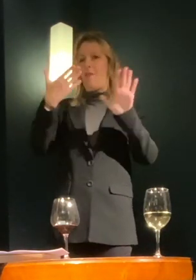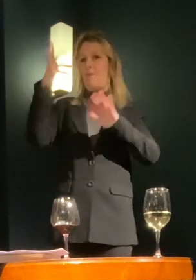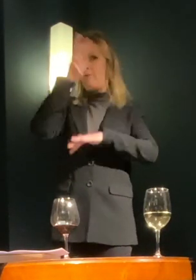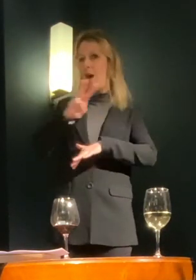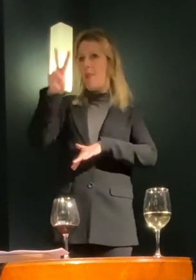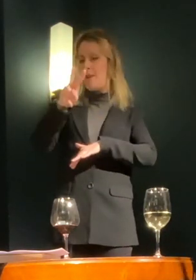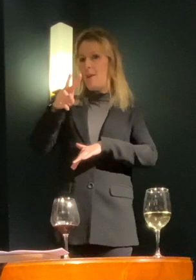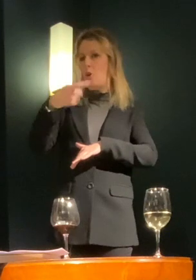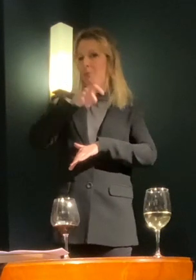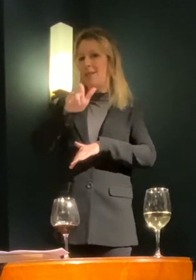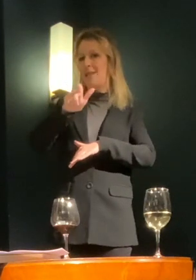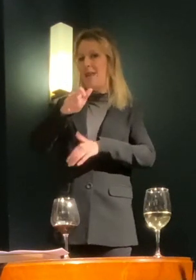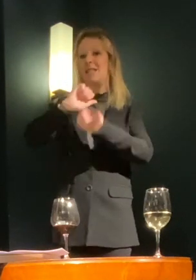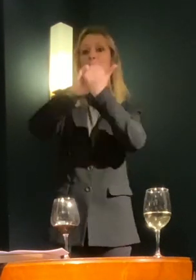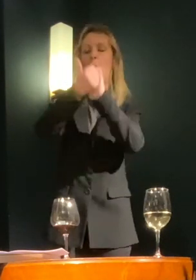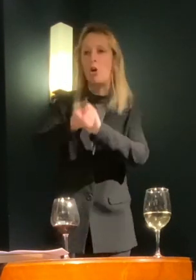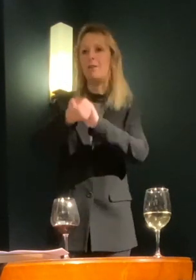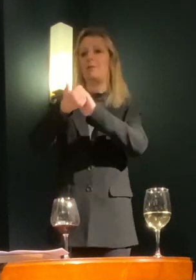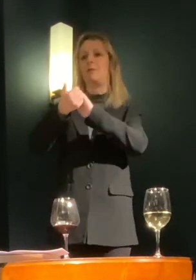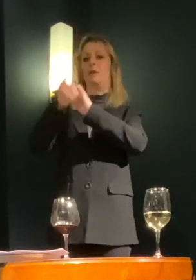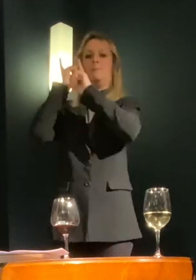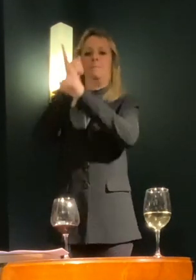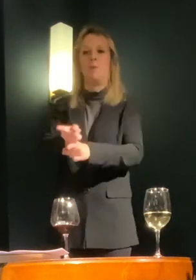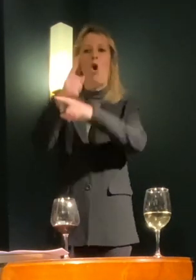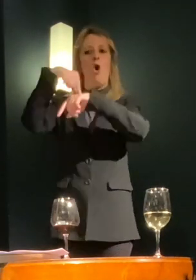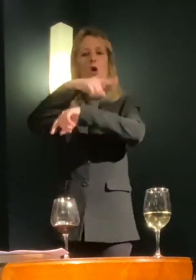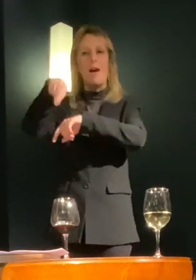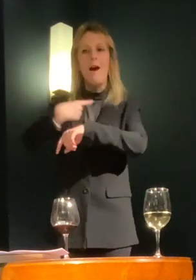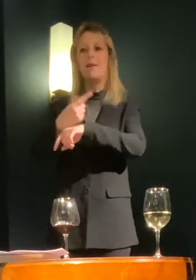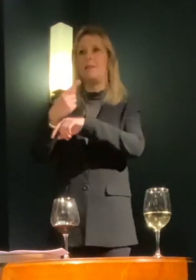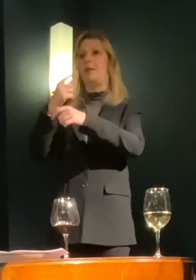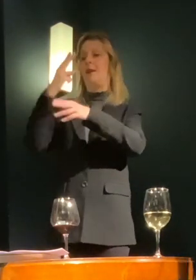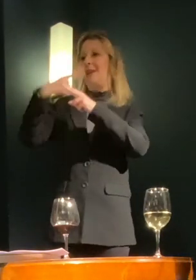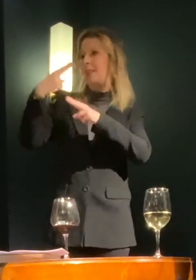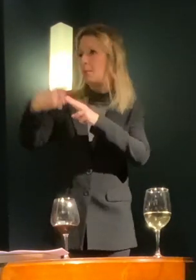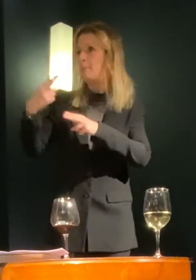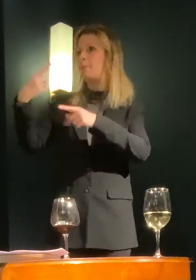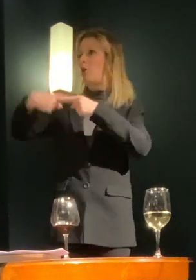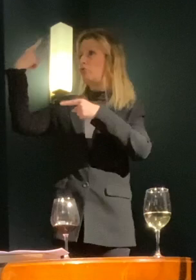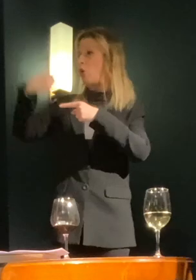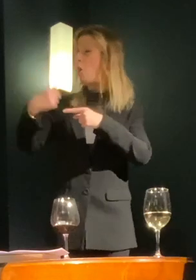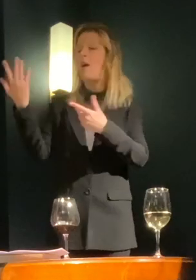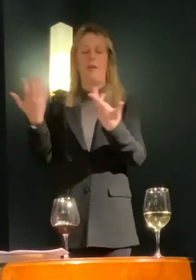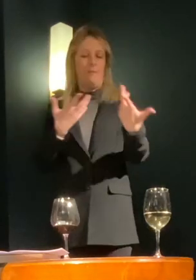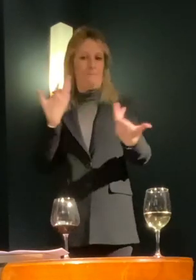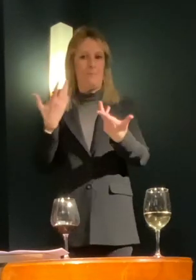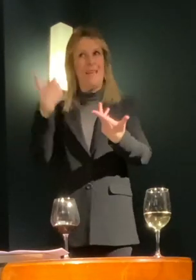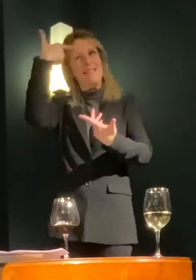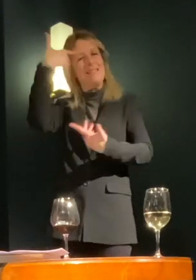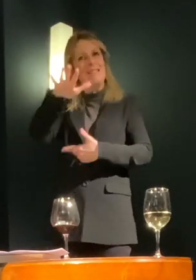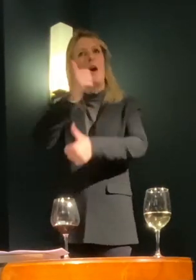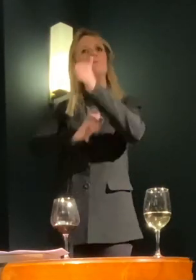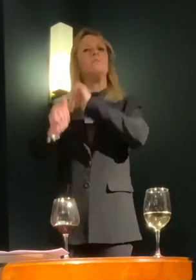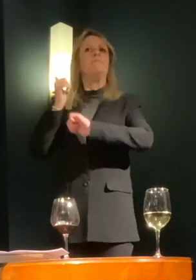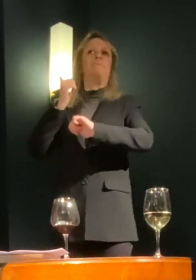agonistico ovviamente ti impone degli orari, dei ritmi, degli orari di allenamento, dei giorni, per cui sei, a prescindere dalla piega